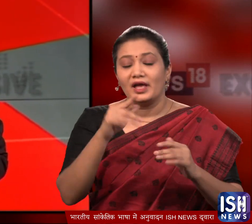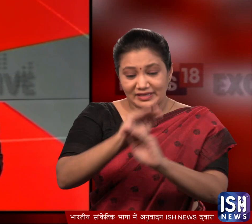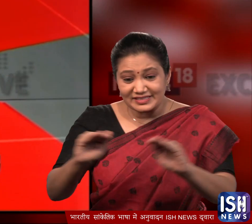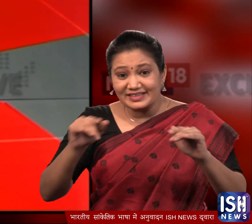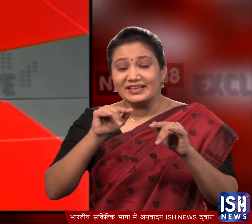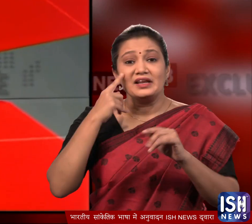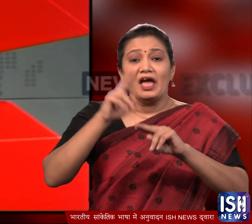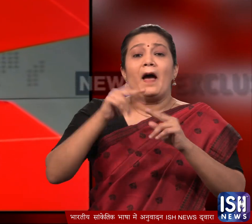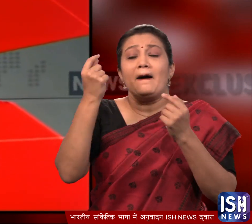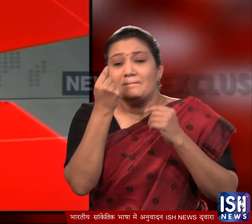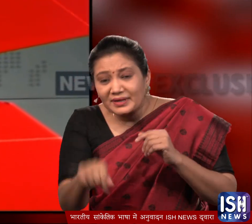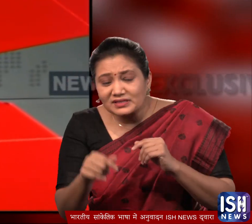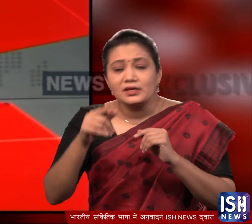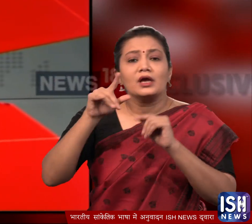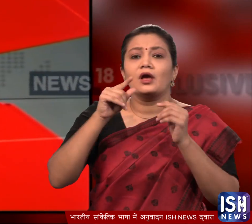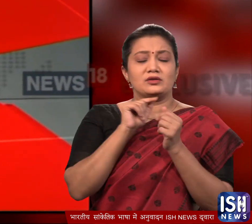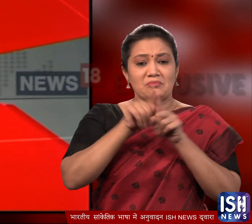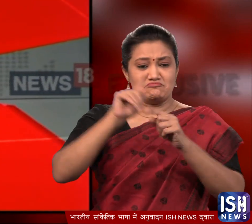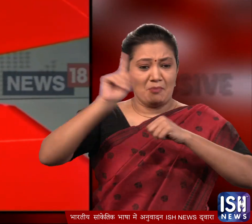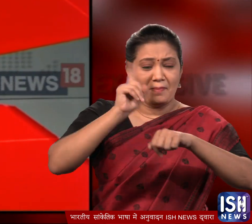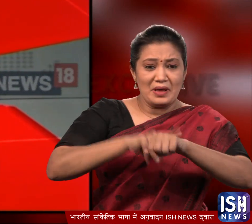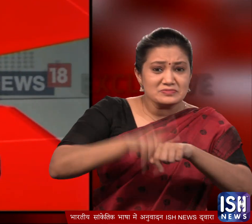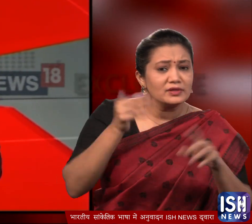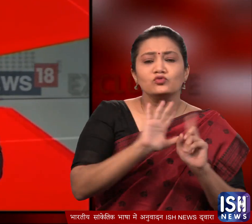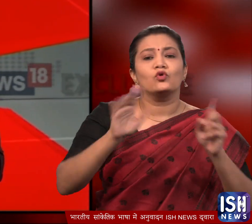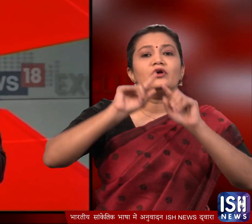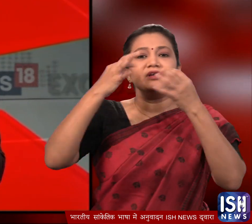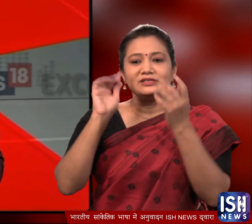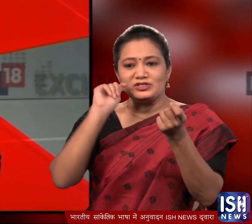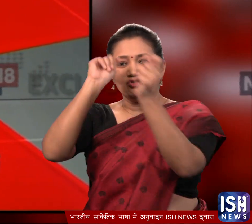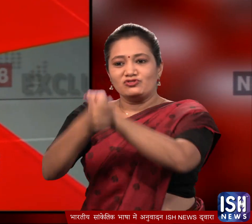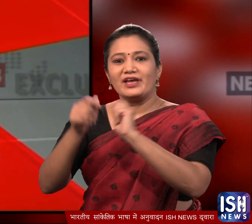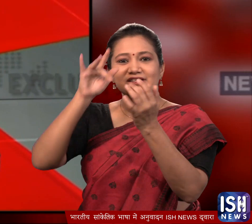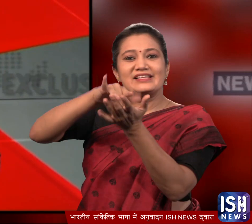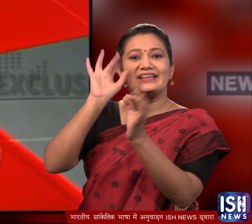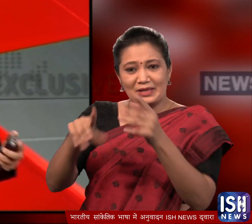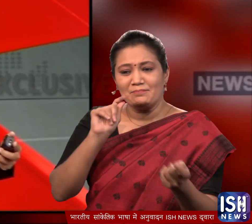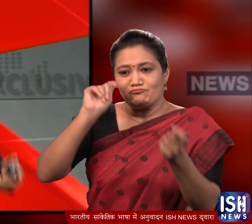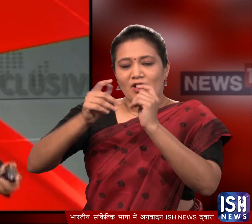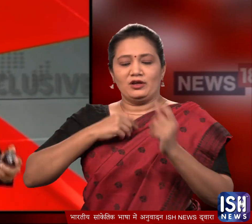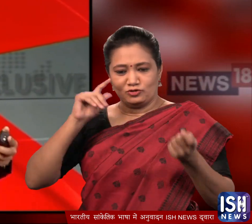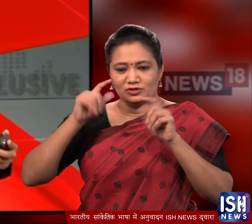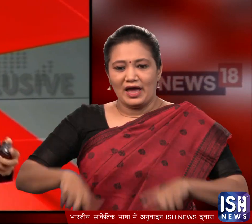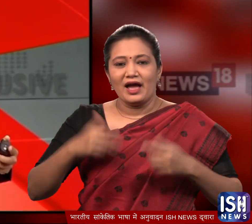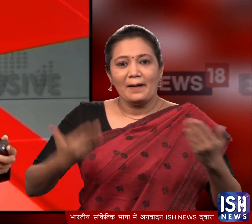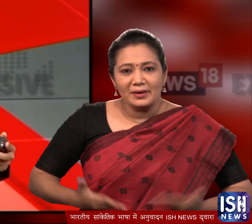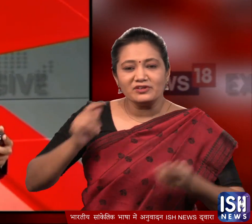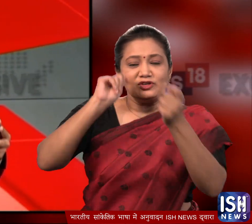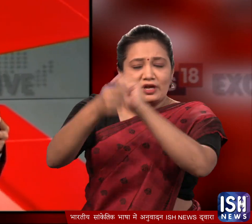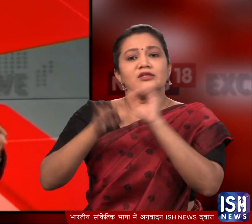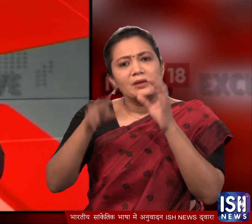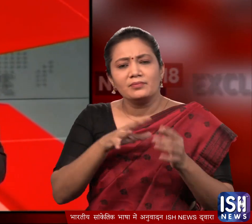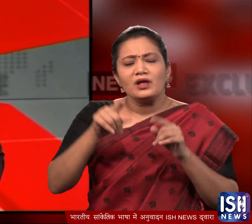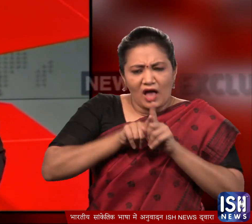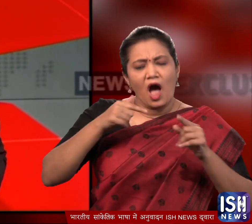कानून बच्चों का अपराध साबित होने पर भी उनको सजा नहीं देता, बल्कि सुधार गृह में भेजता है। फिर हमको, आपको या किसी को भी यह